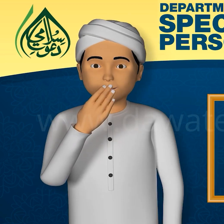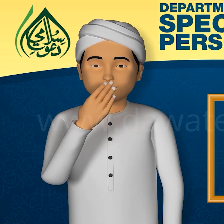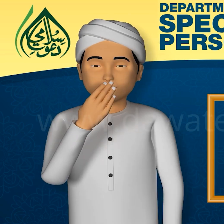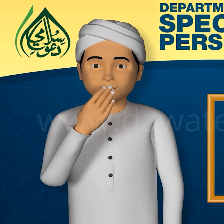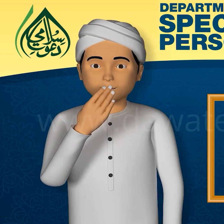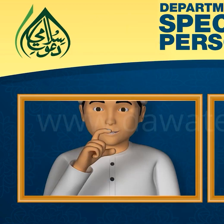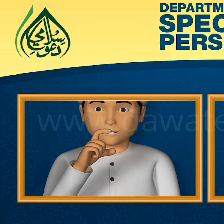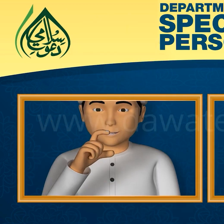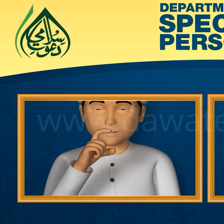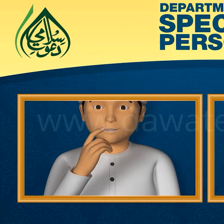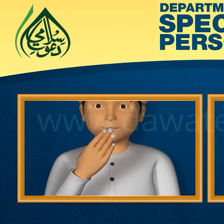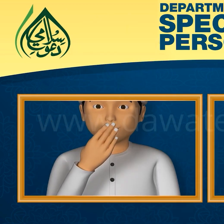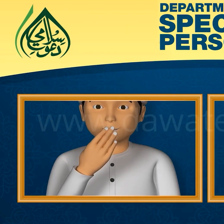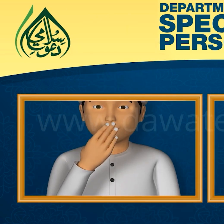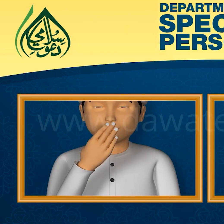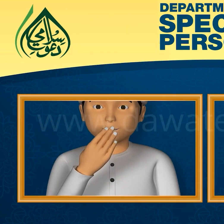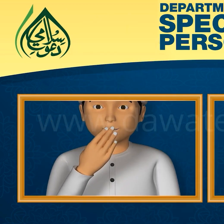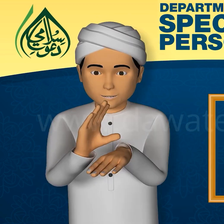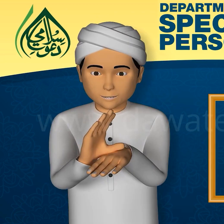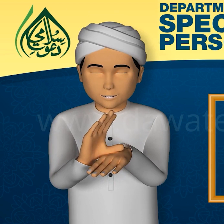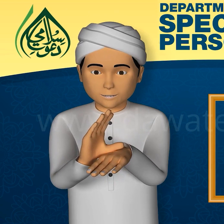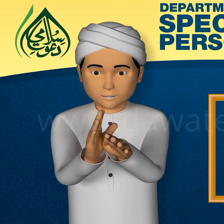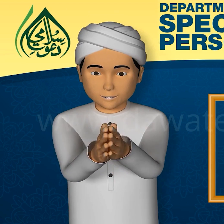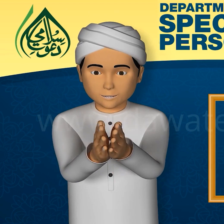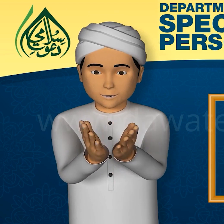कॉलेज किताब